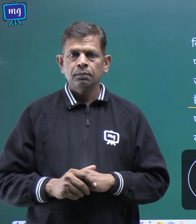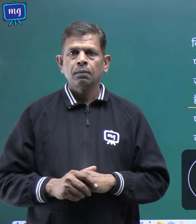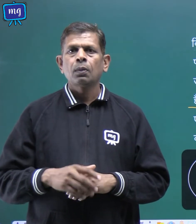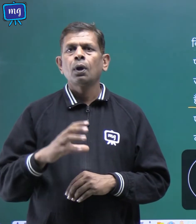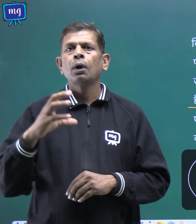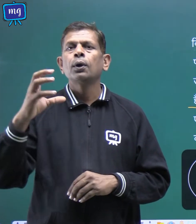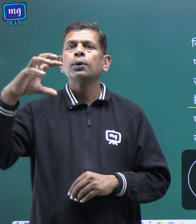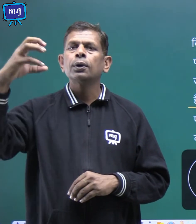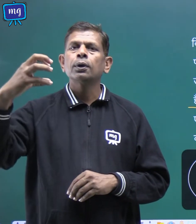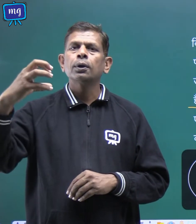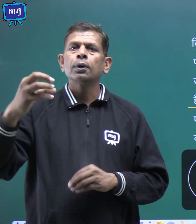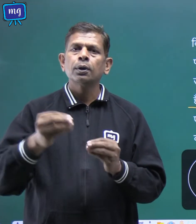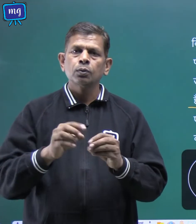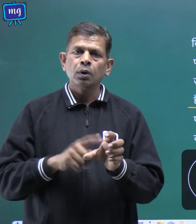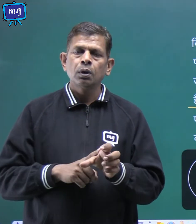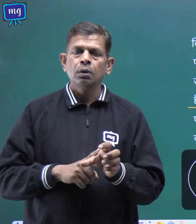किसी ग्रह द्वारा